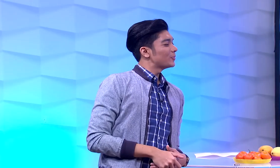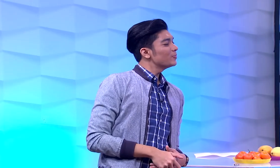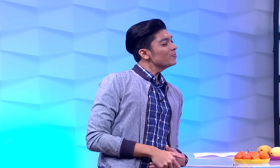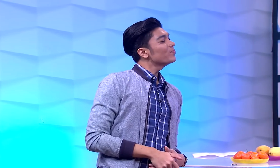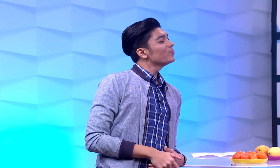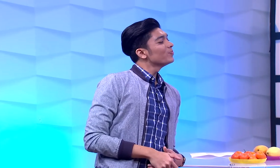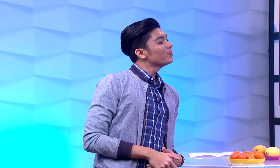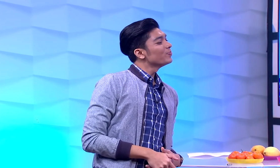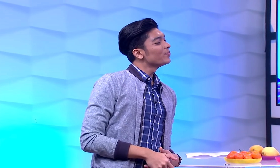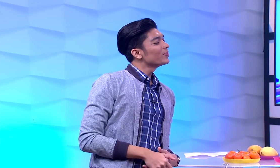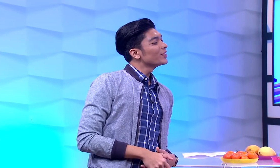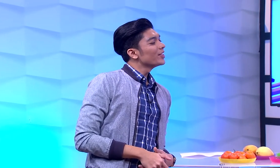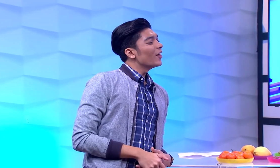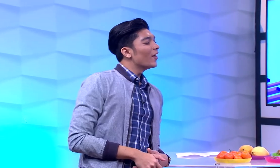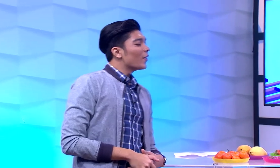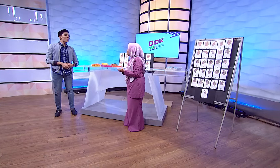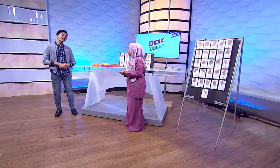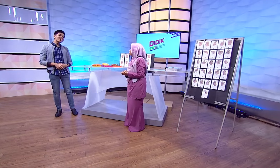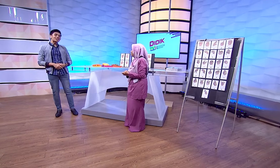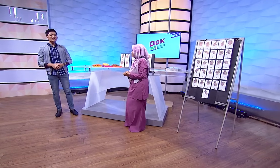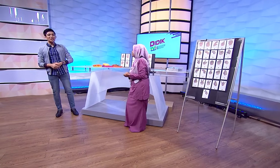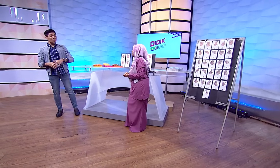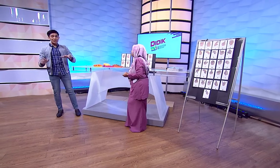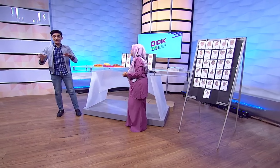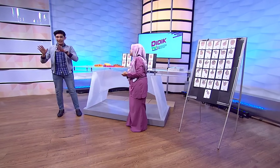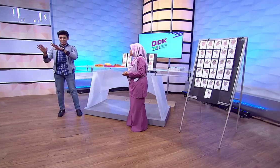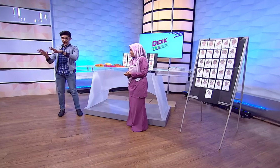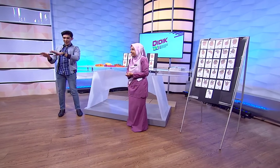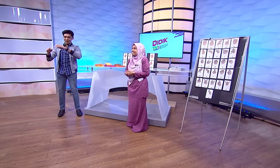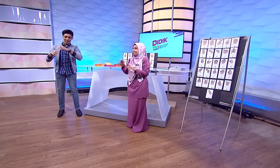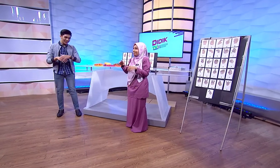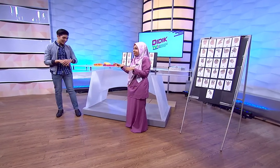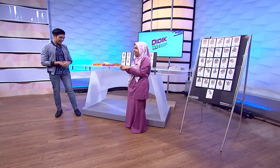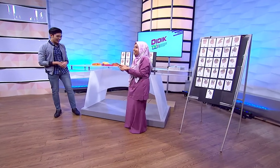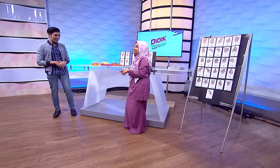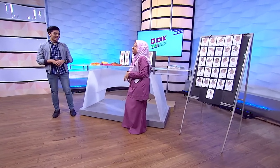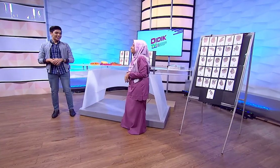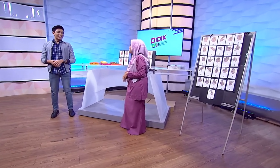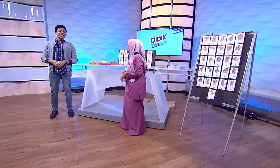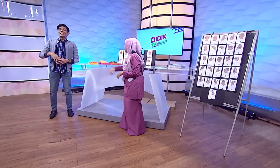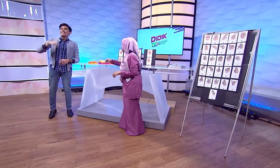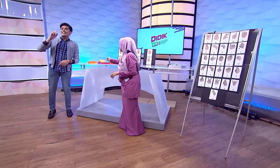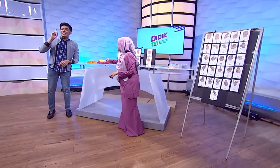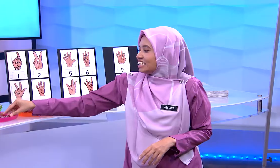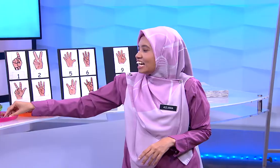kan Coba lagi lunak tengok jadi mencekam Once kira d12